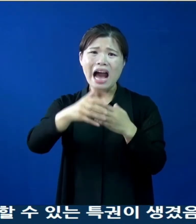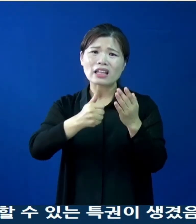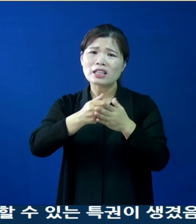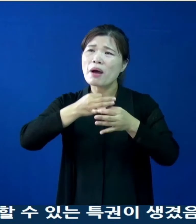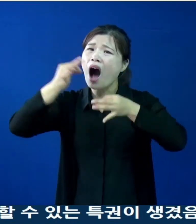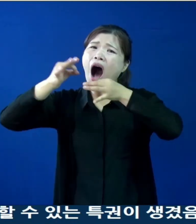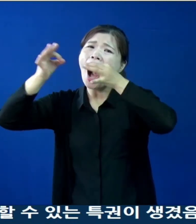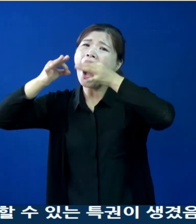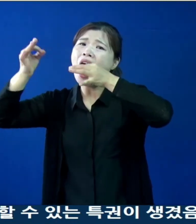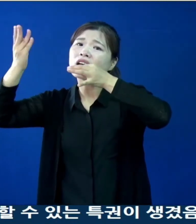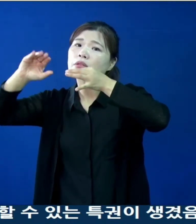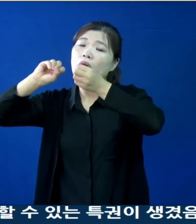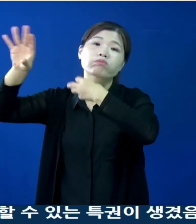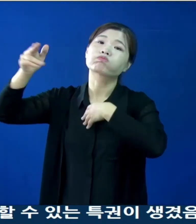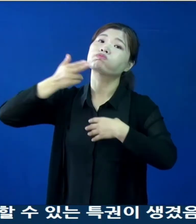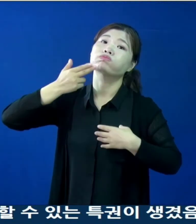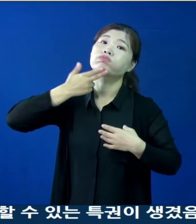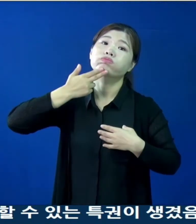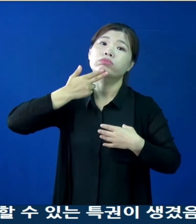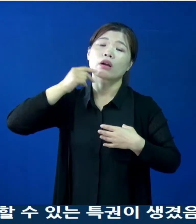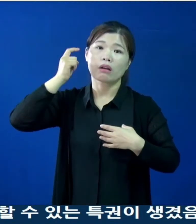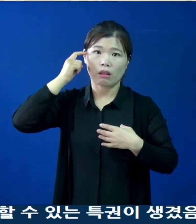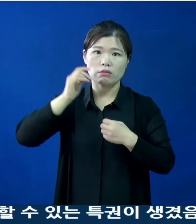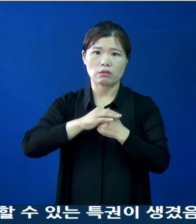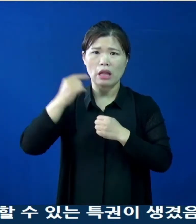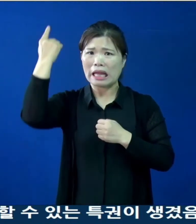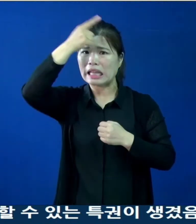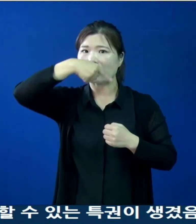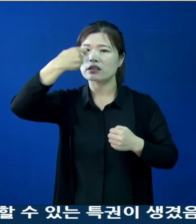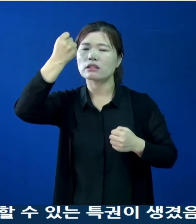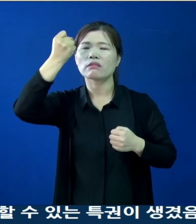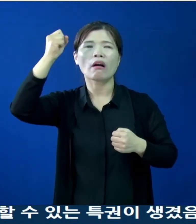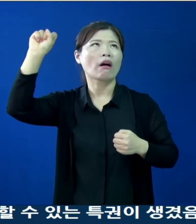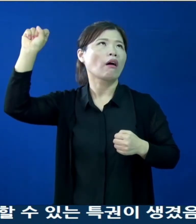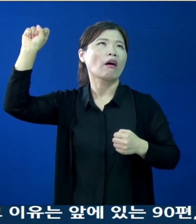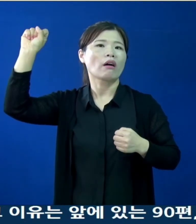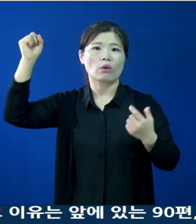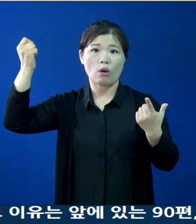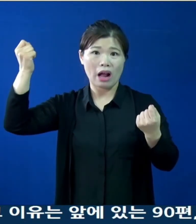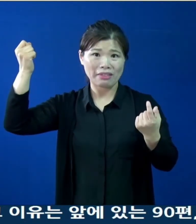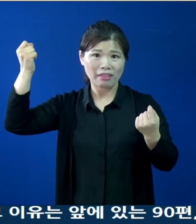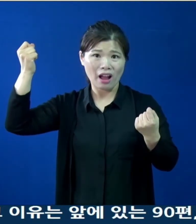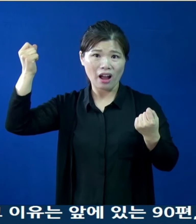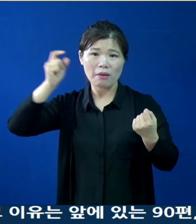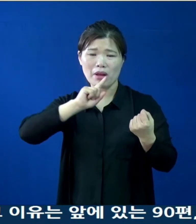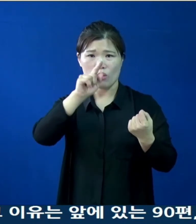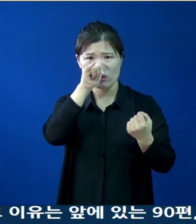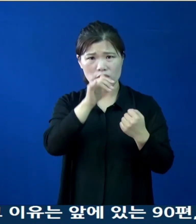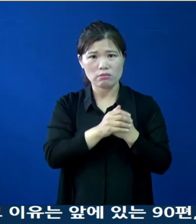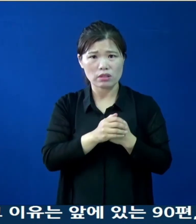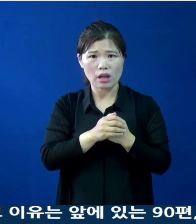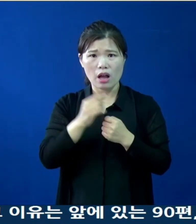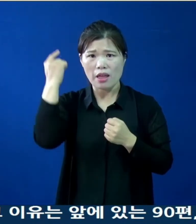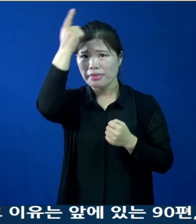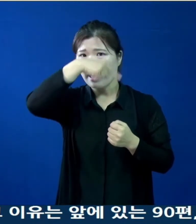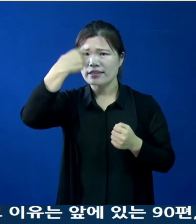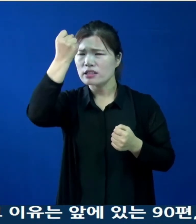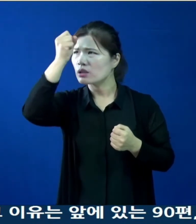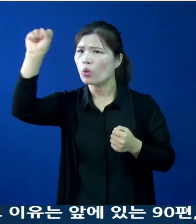거예요. 하나님이 낯을 돌리신 것 같습니다. 그 낯을 돌리신 기간이 너무 길어서 어쩌면